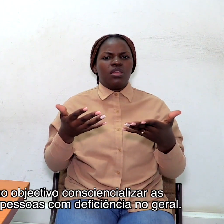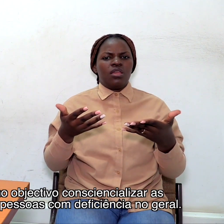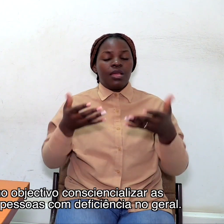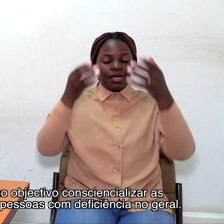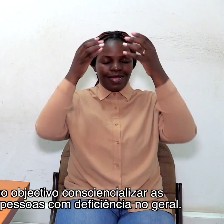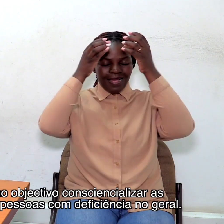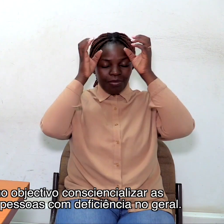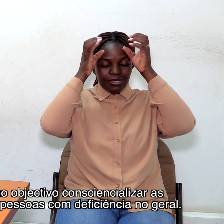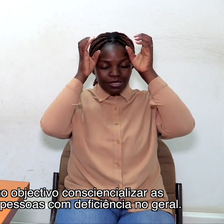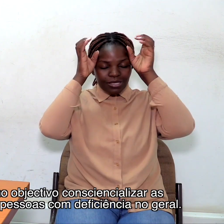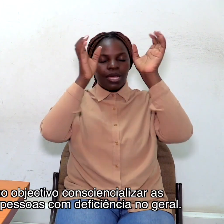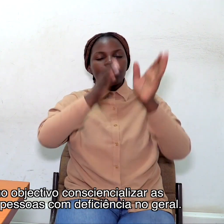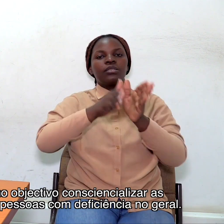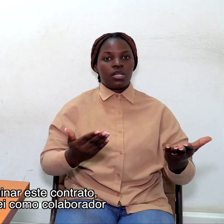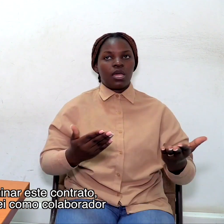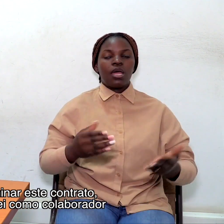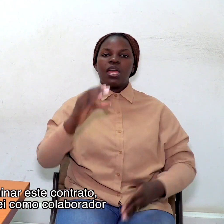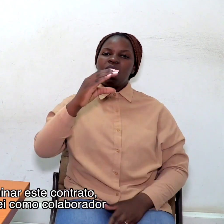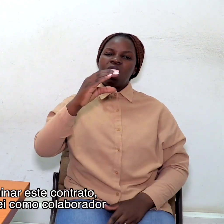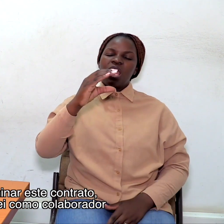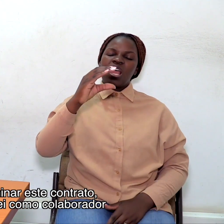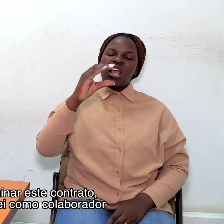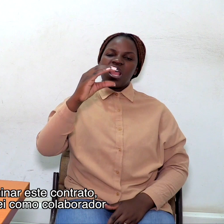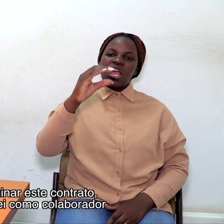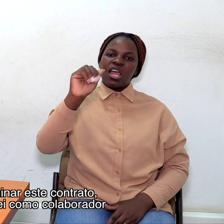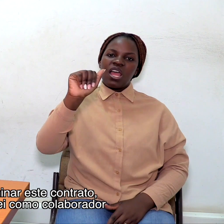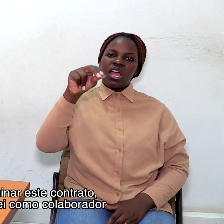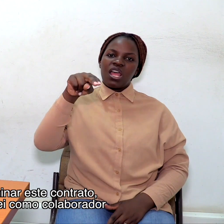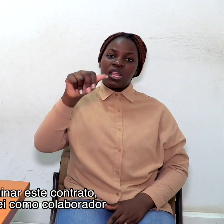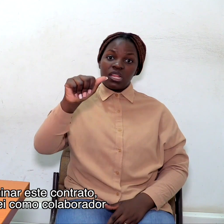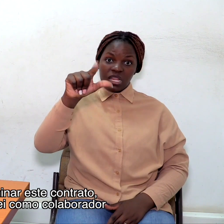deficiência no geral. Depois de